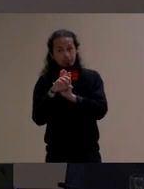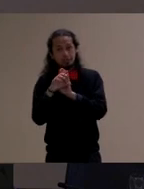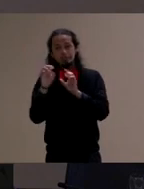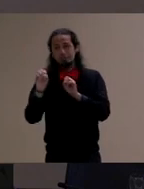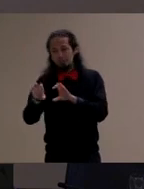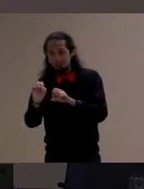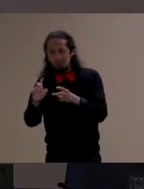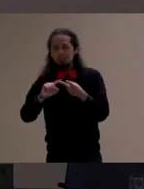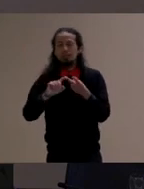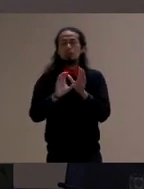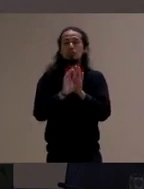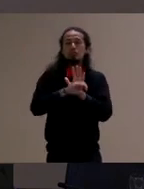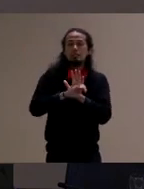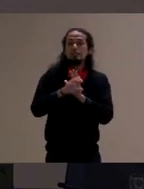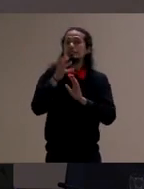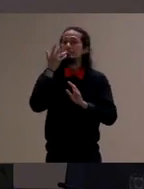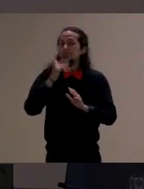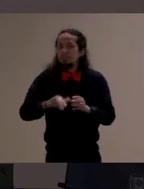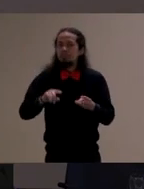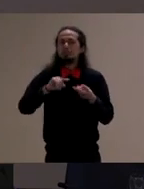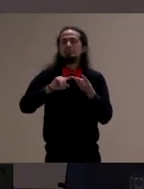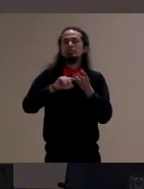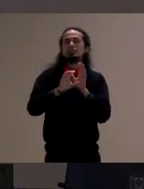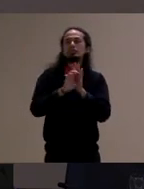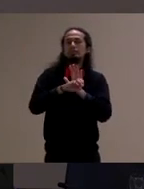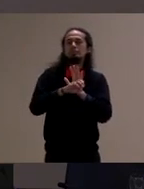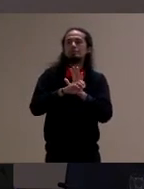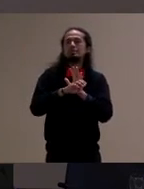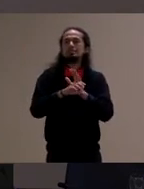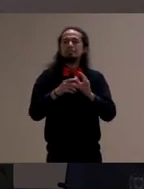de criança de Infância na equipe sociedade